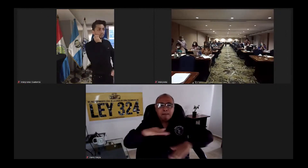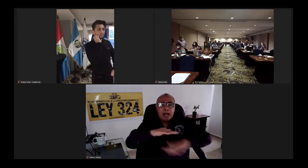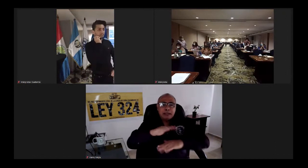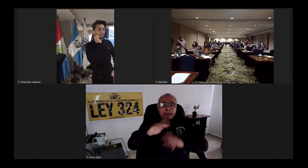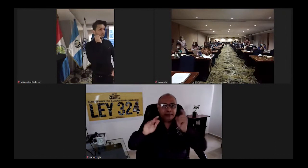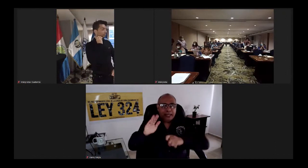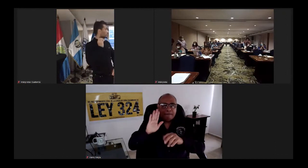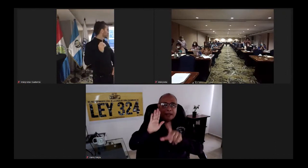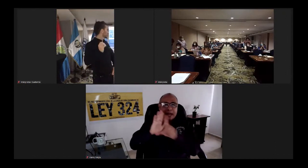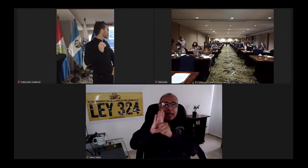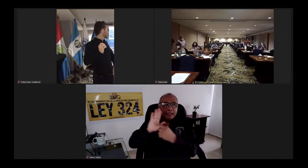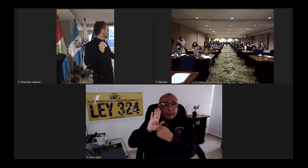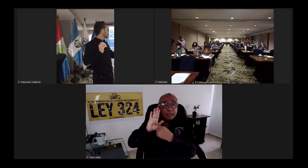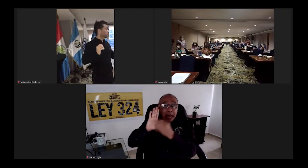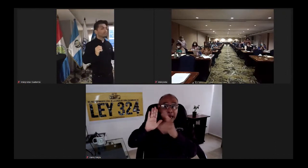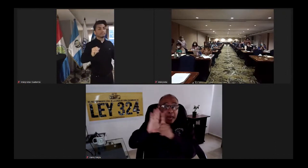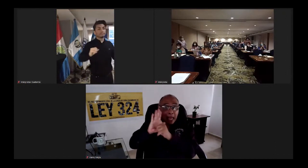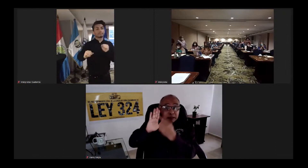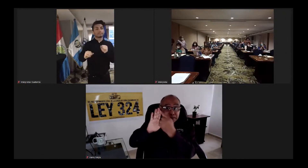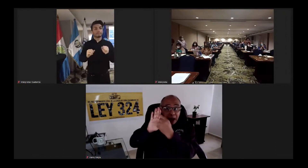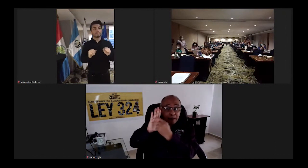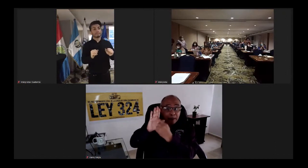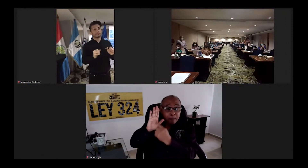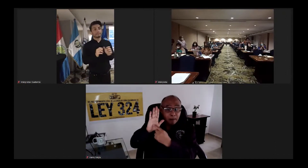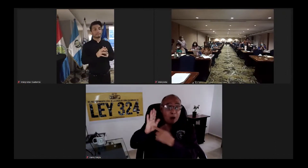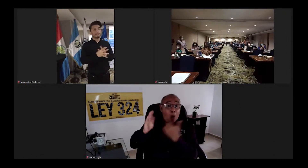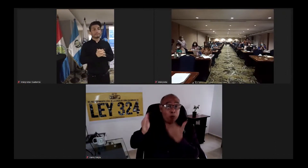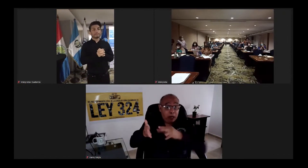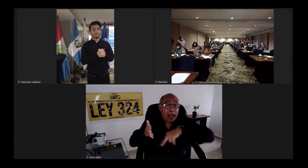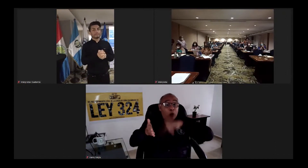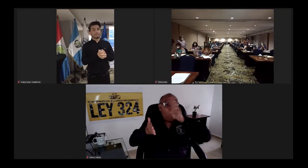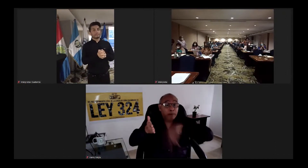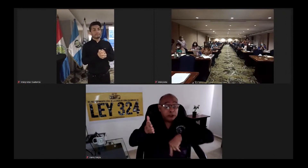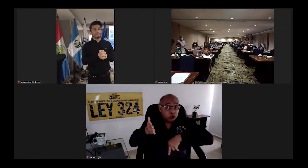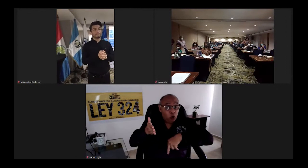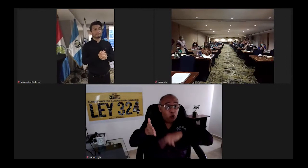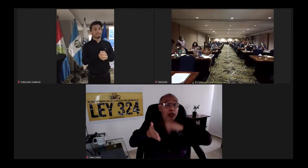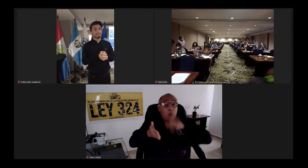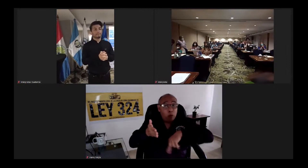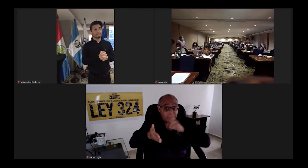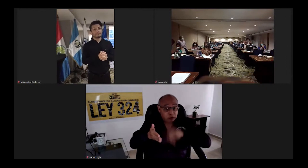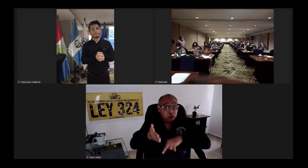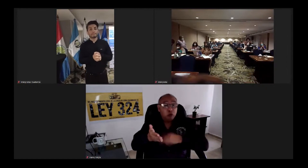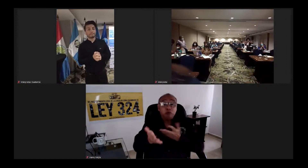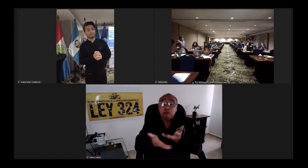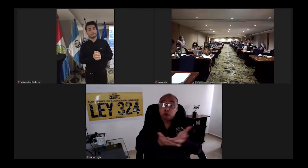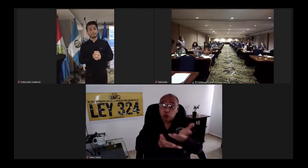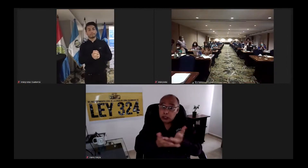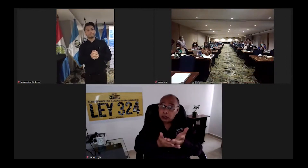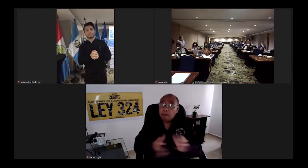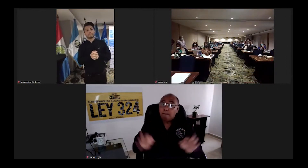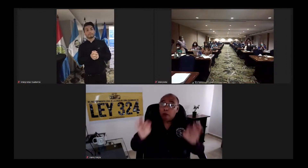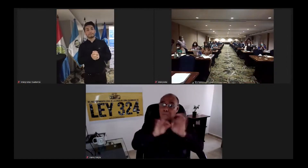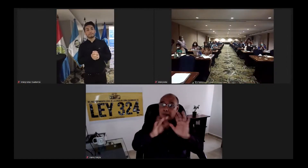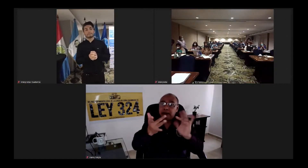entonces, que la comunidad sorda esté dispuesta a hacer este tipo de incidencia. Si ya cuentan con algún soporte legal,